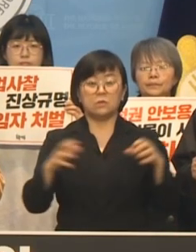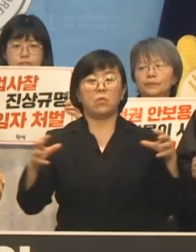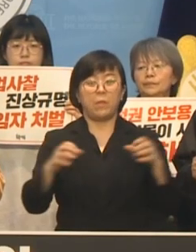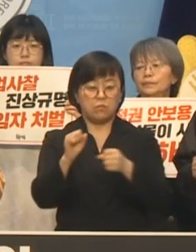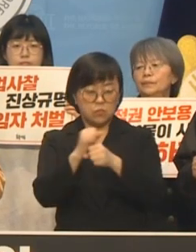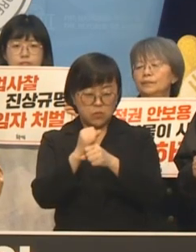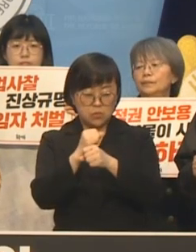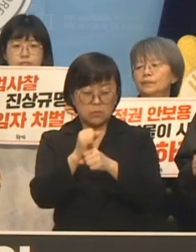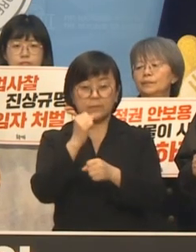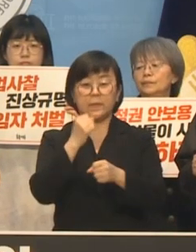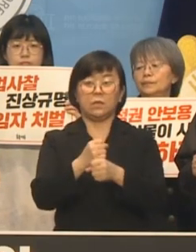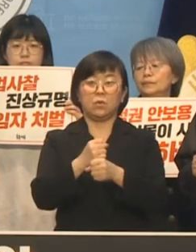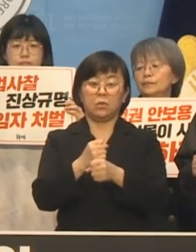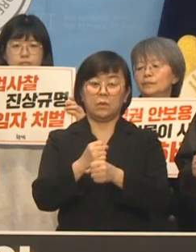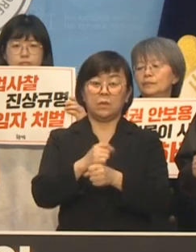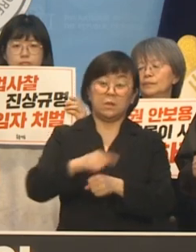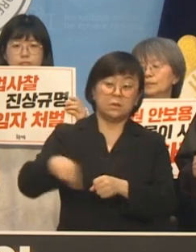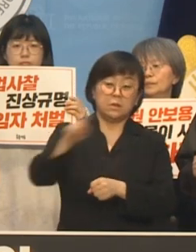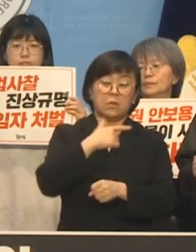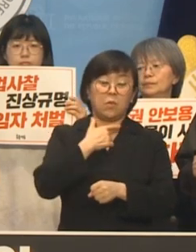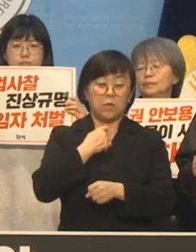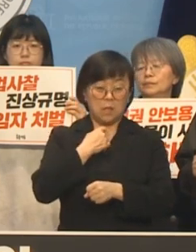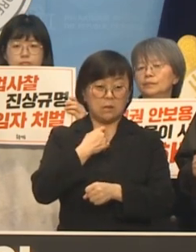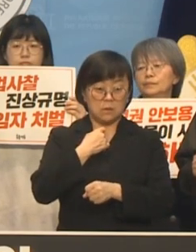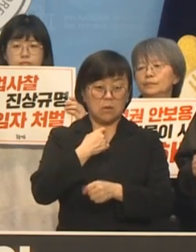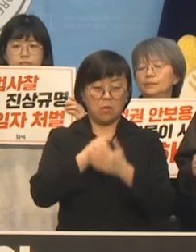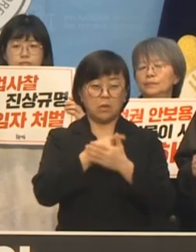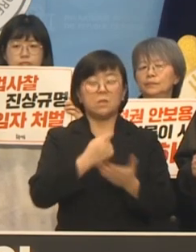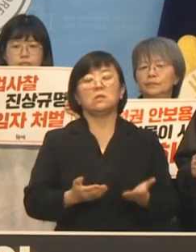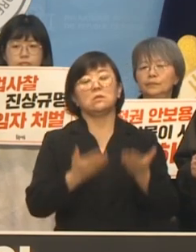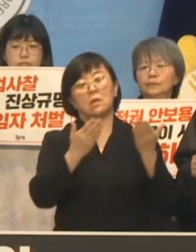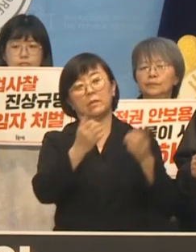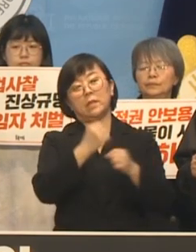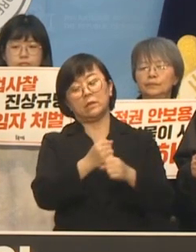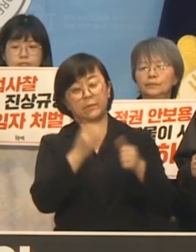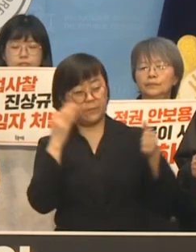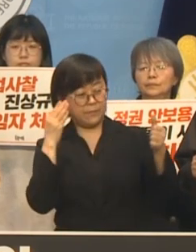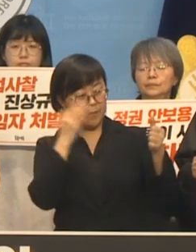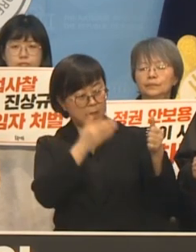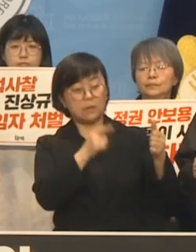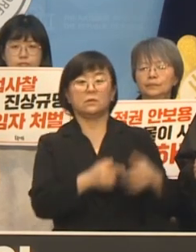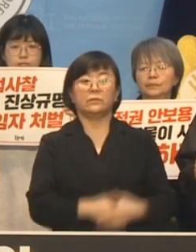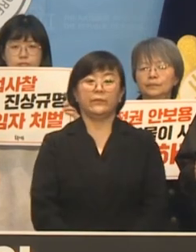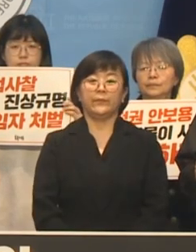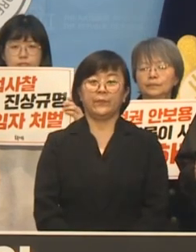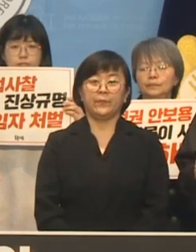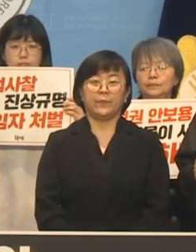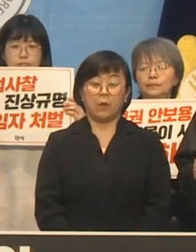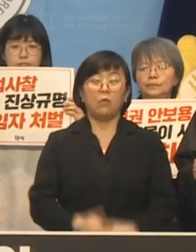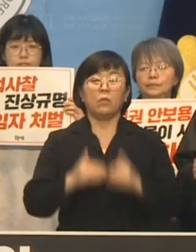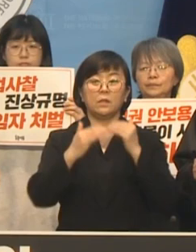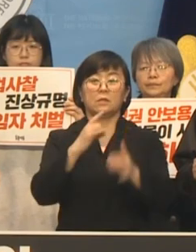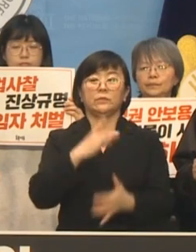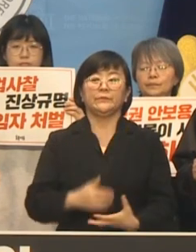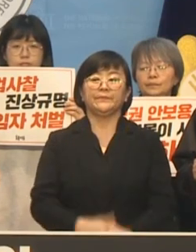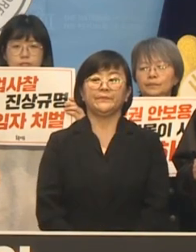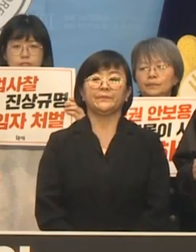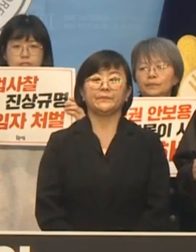꾸며서 저들이 원하는 공작정치의 희생자로 만들려고 하는 작전 지도상에 나타난 과정이라고 할 수가